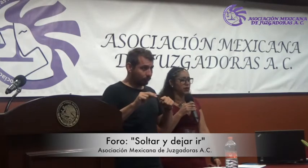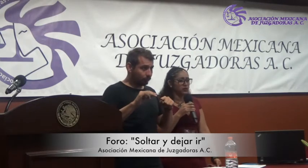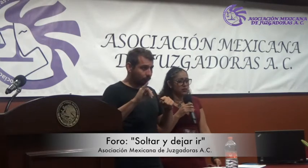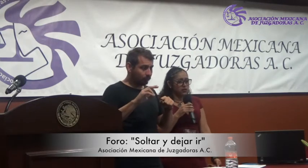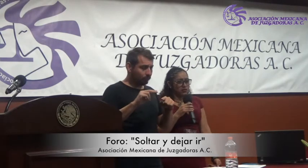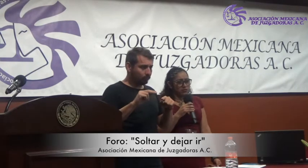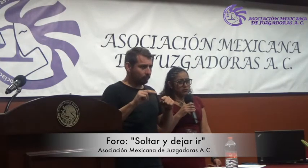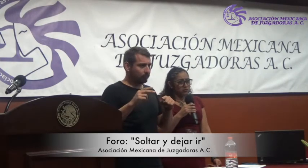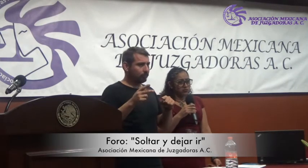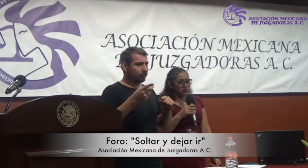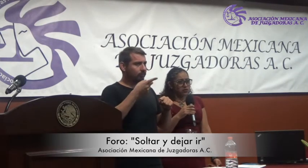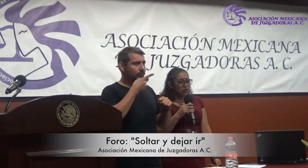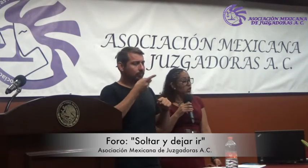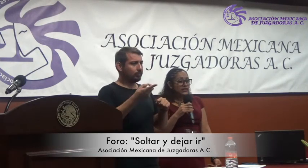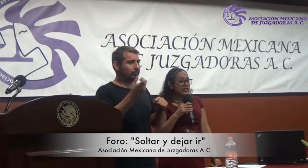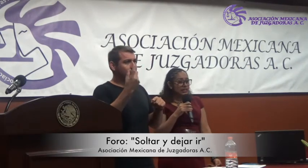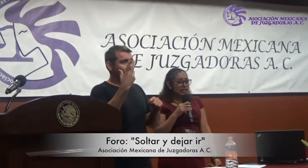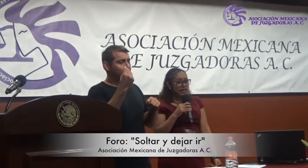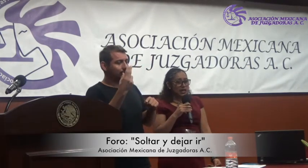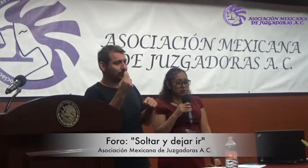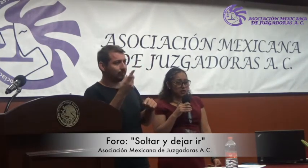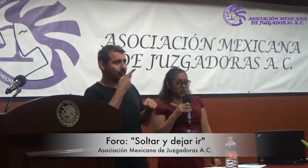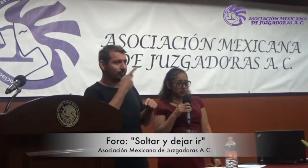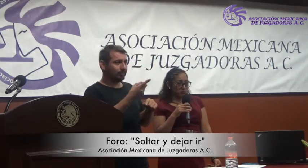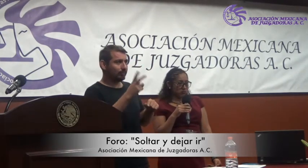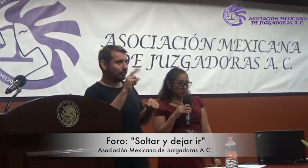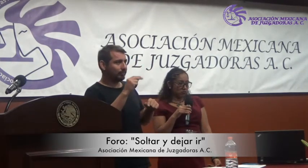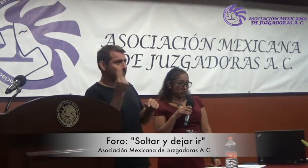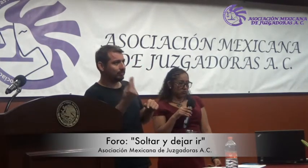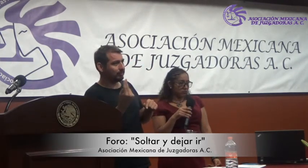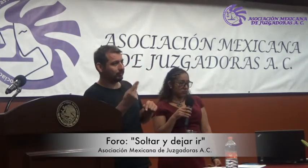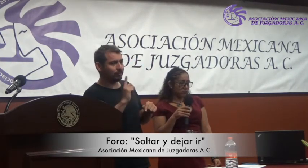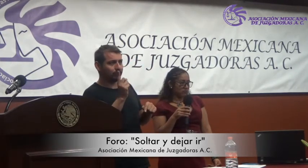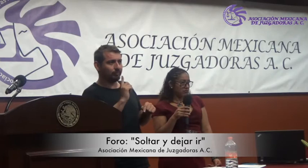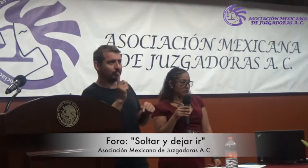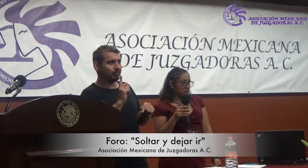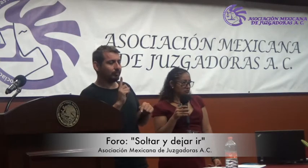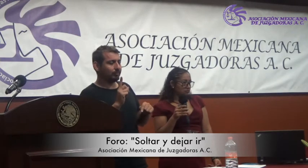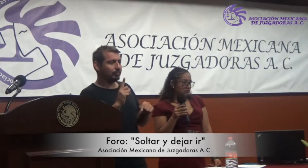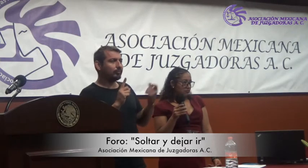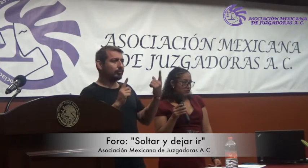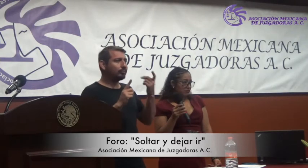inventó? ¿No es necesaria la muerte?